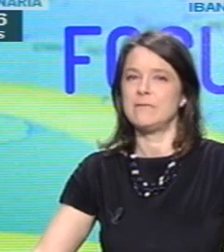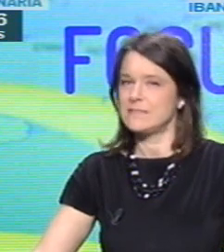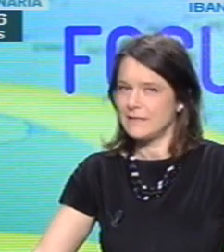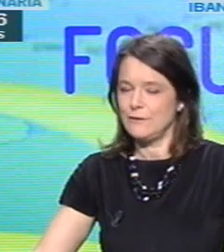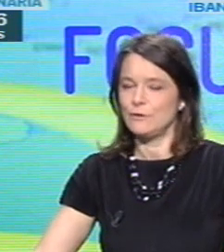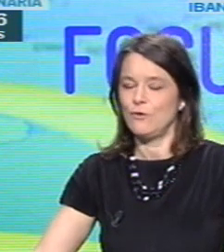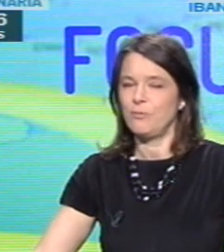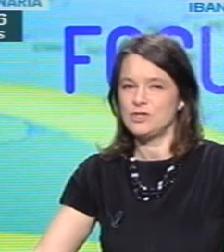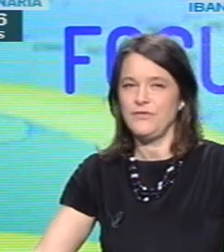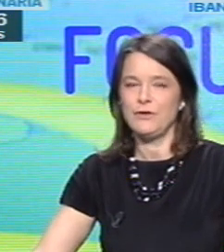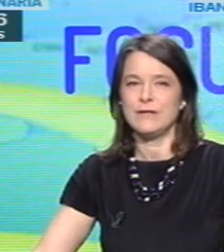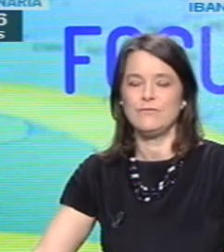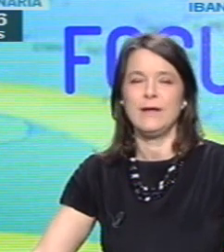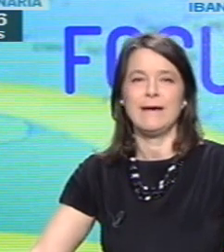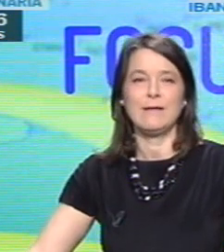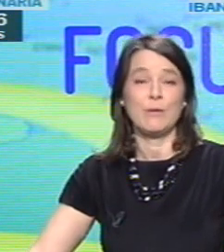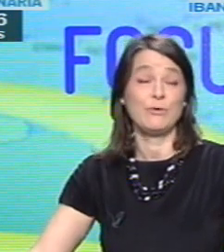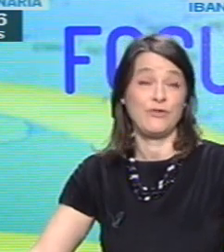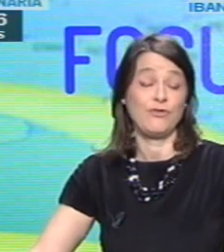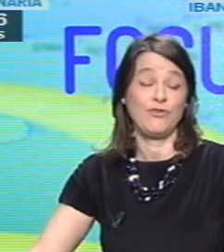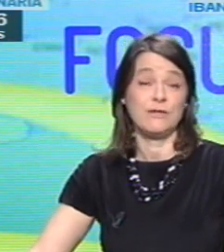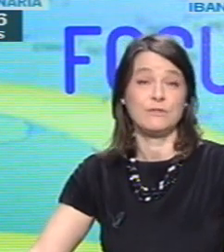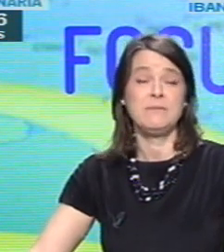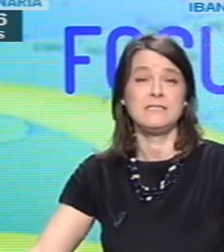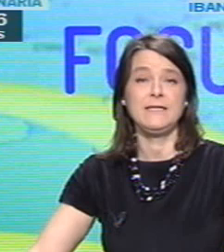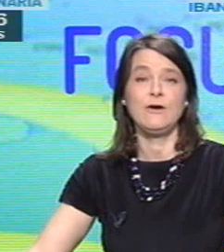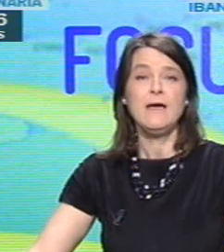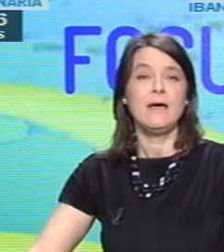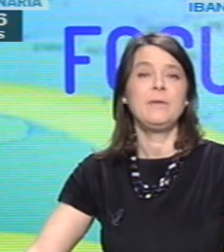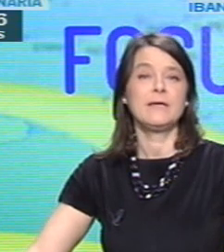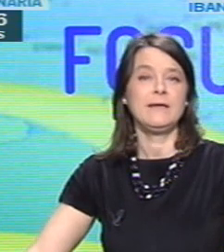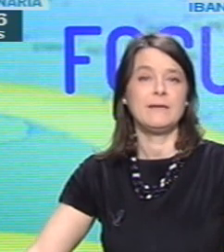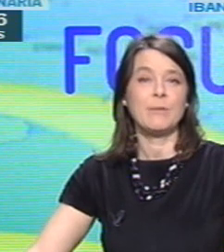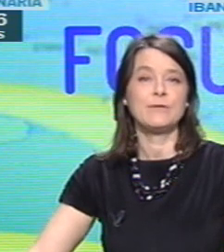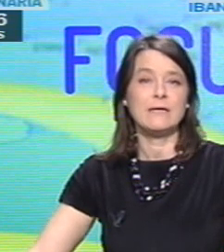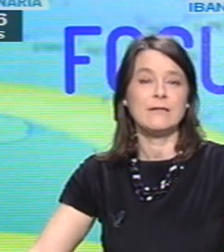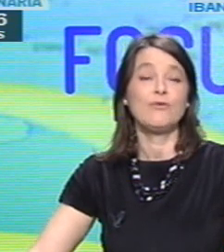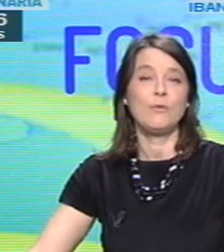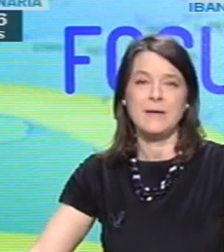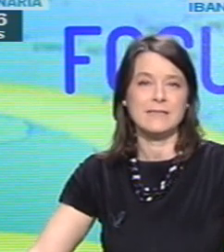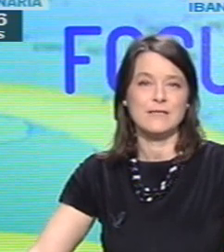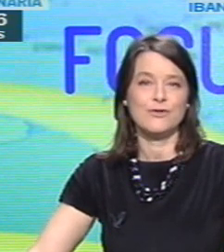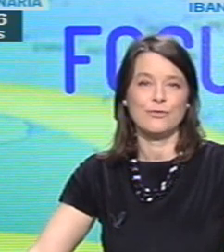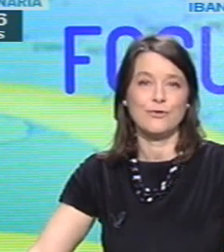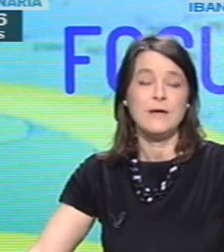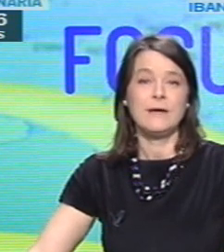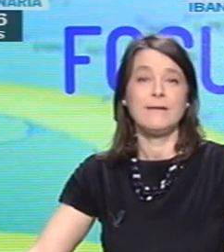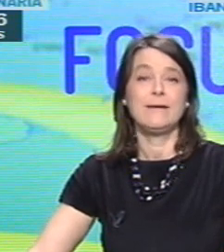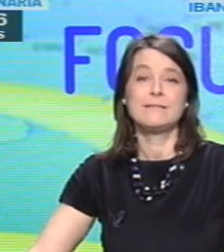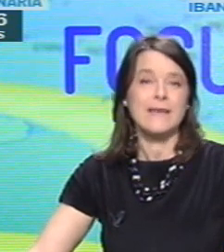da Mestrino nello specifico, a divulgarle proprio lo stesso sindaco di Mestrino, perché proprio nel suo paese ci